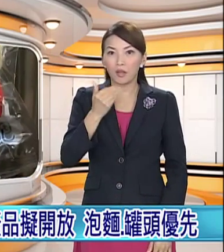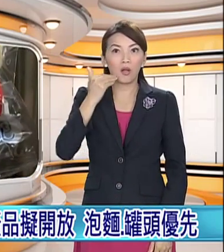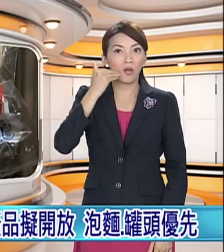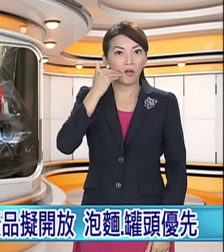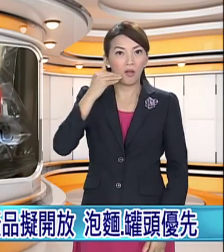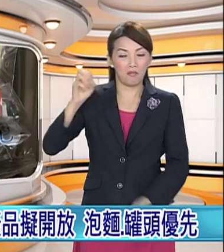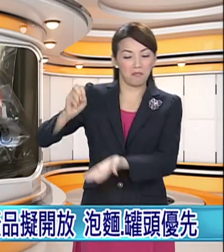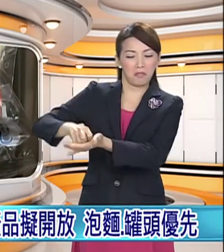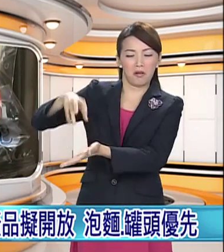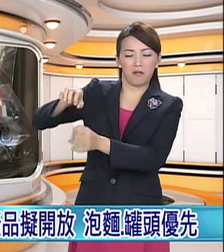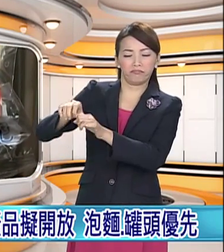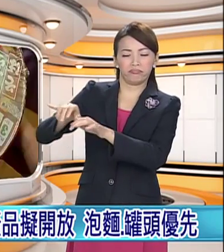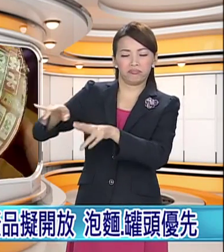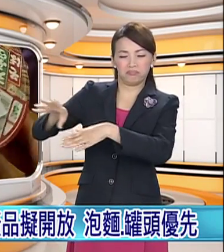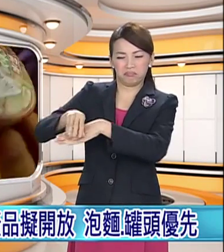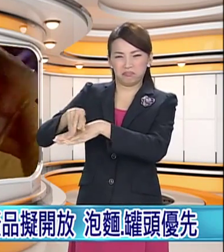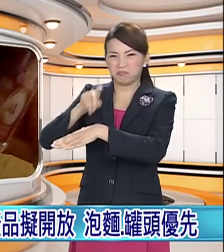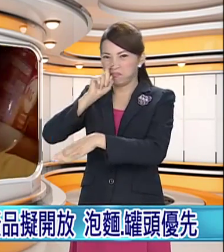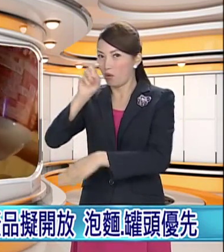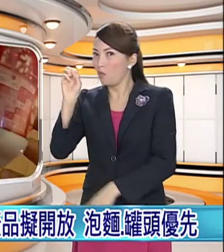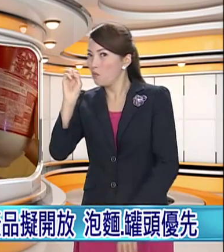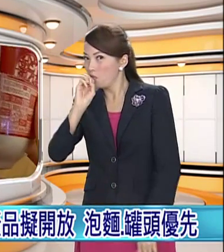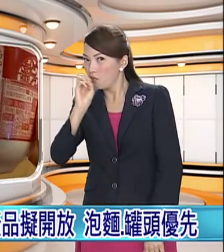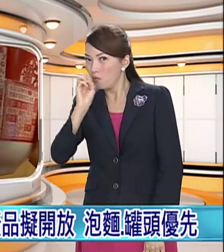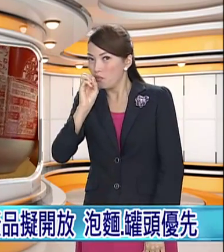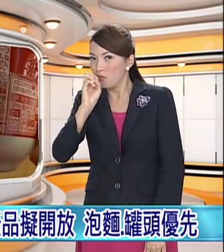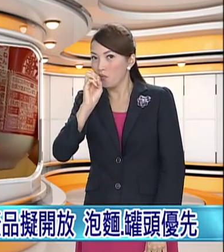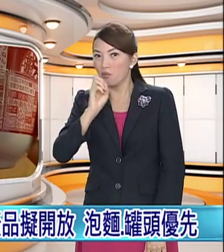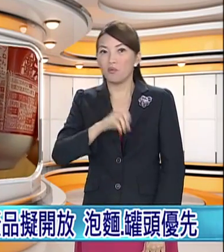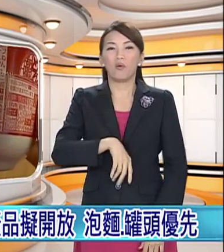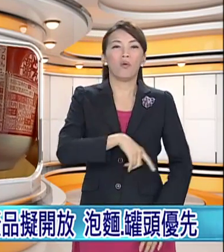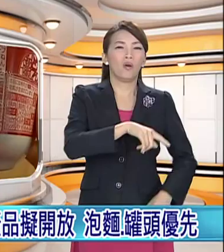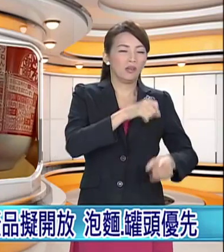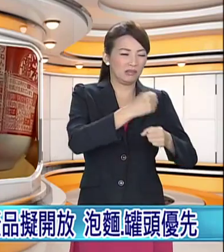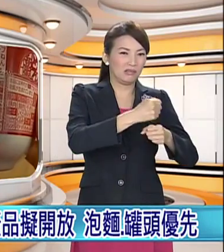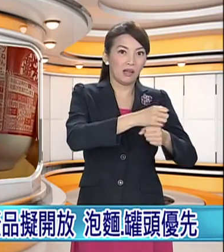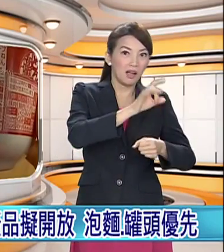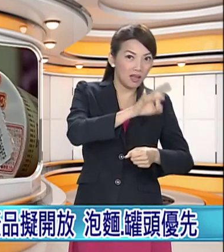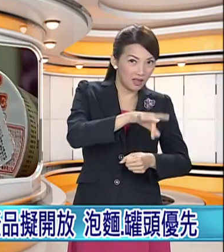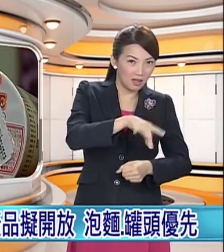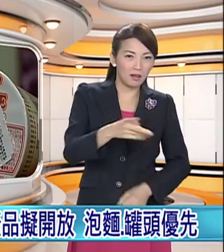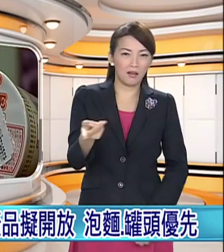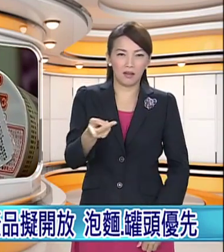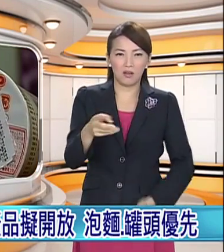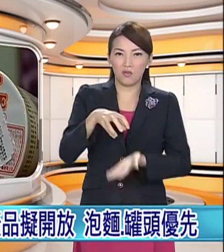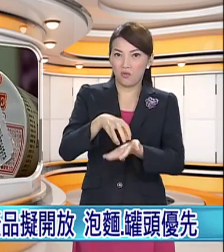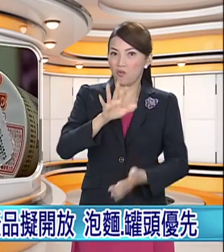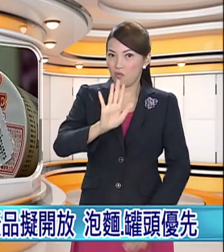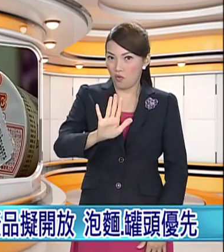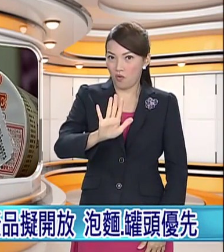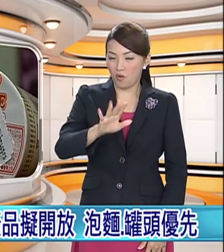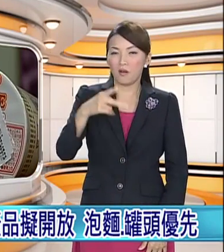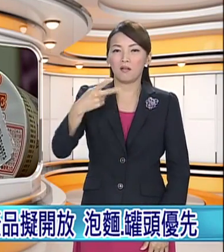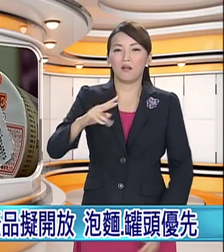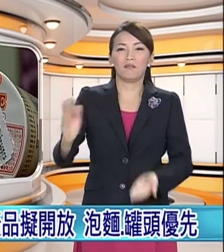果有附上辐射检验跟产地的证明，并且在我国边境检查合格